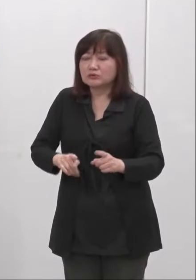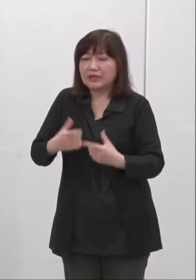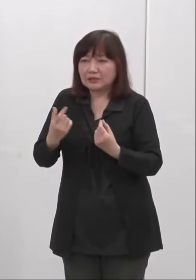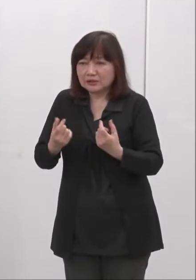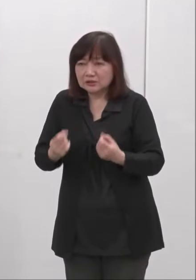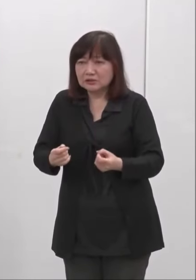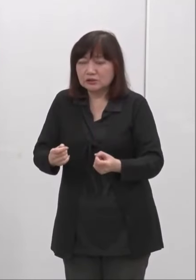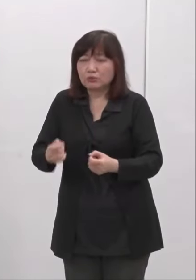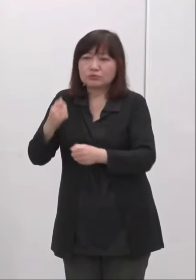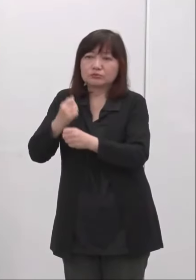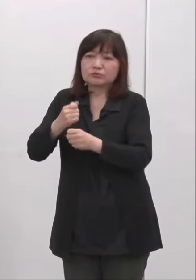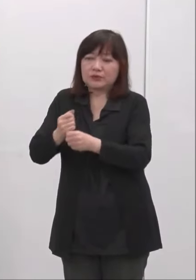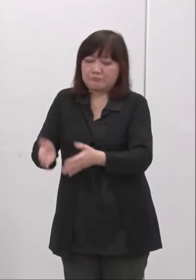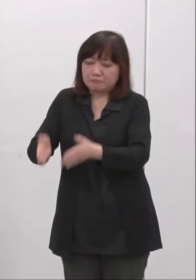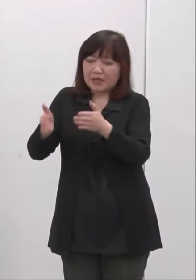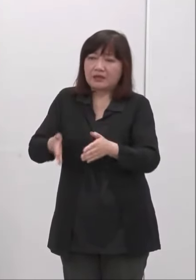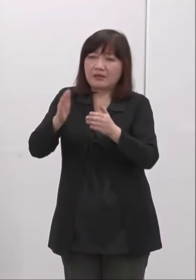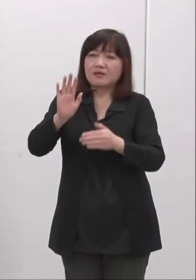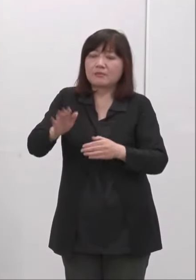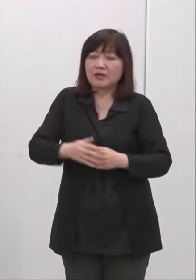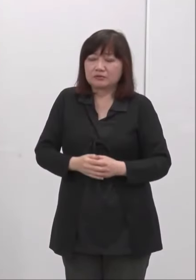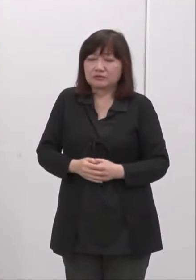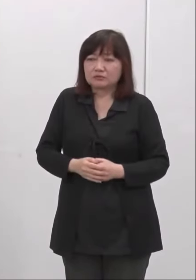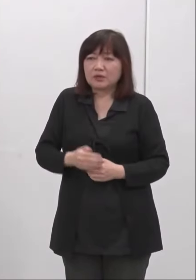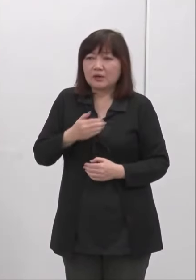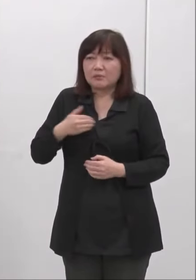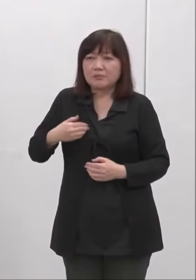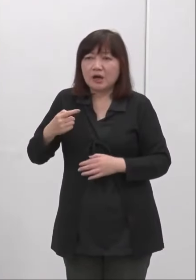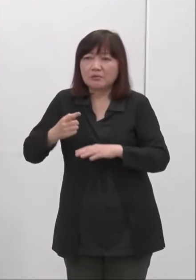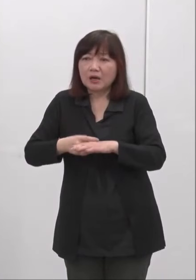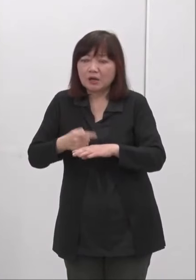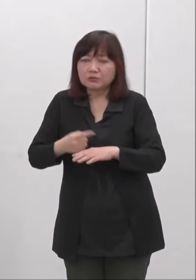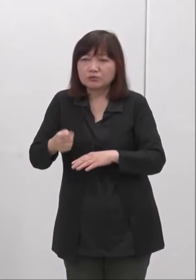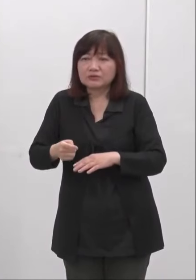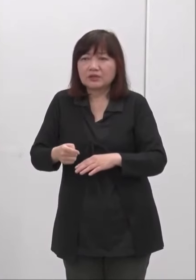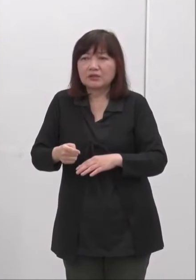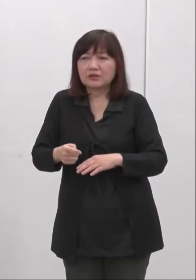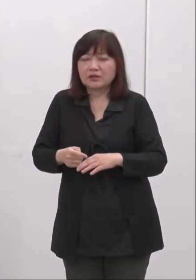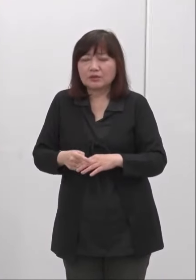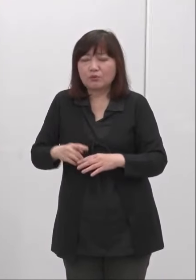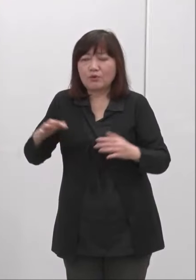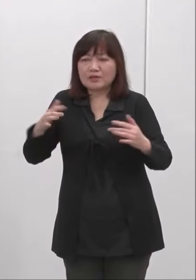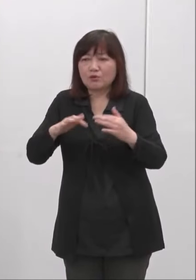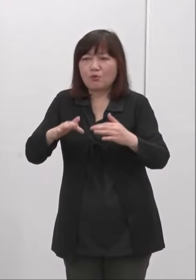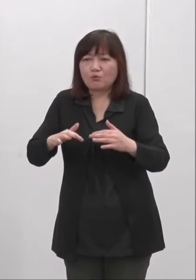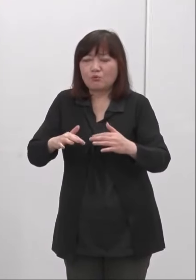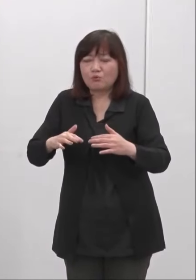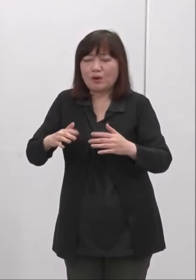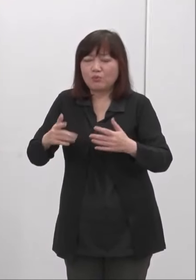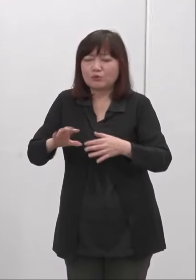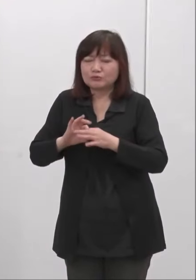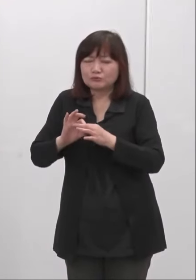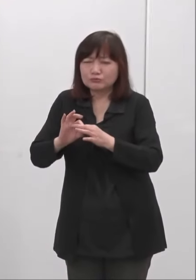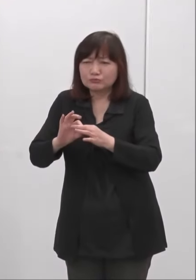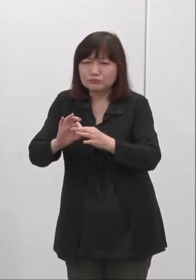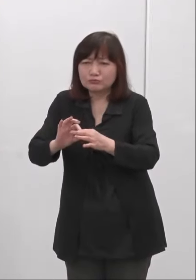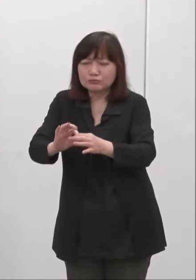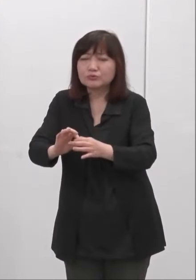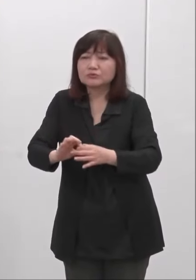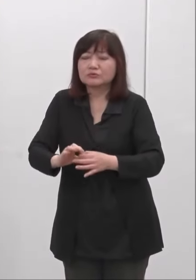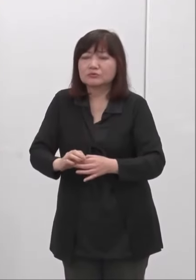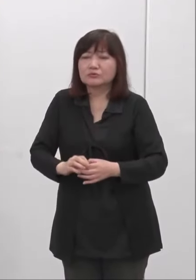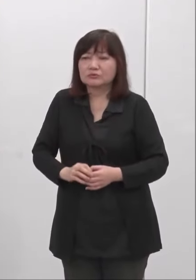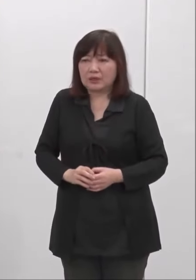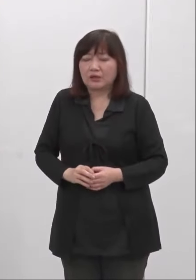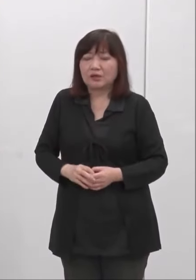認識しています。可能性の議論というのはいくら言ってもそれはもう尽きないものですけども、これまで専門家の人も入っていただ